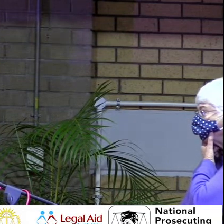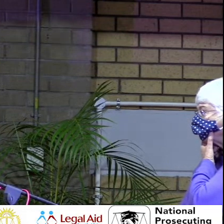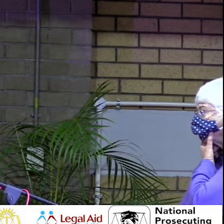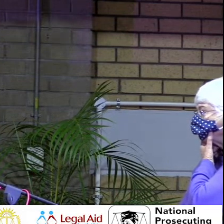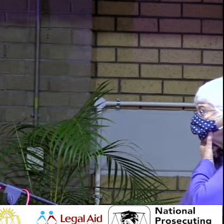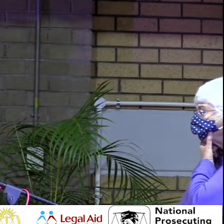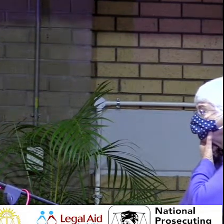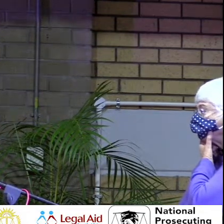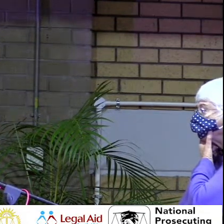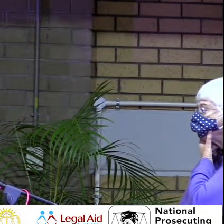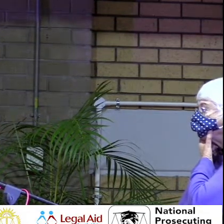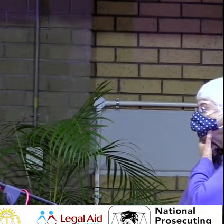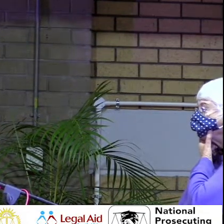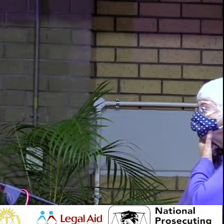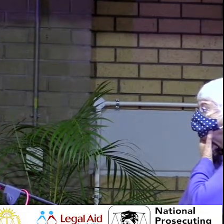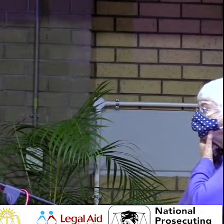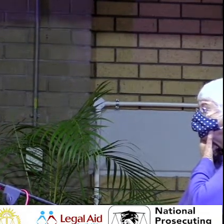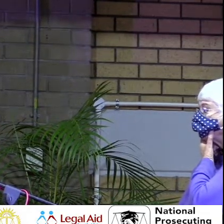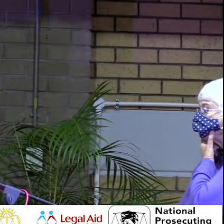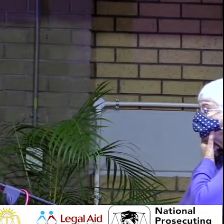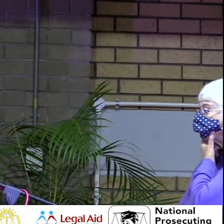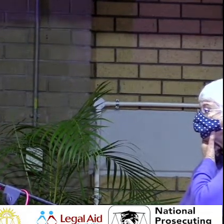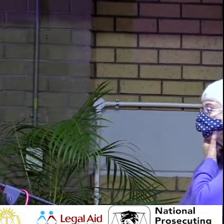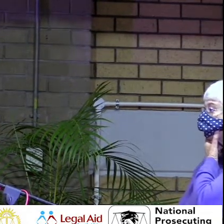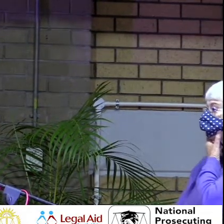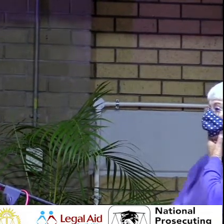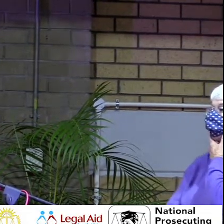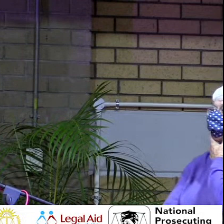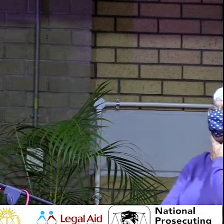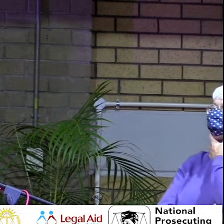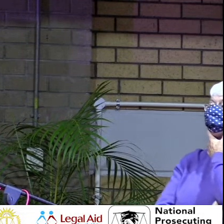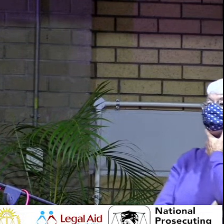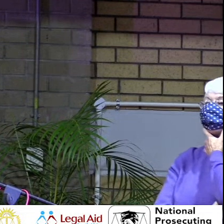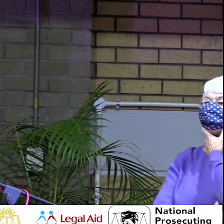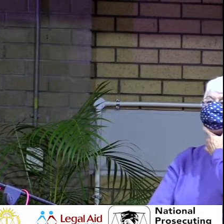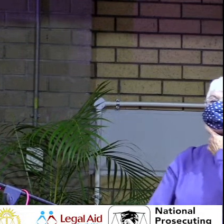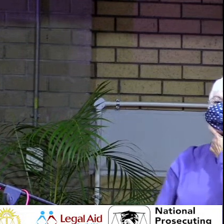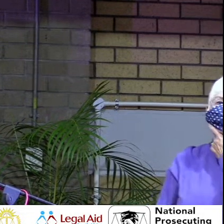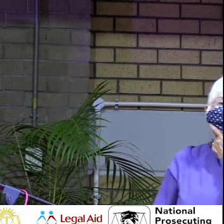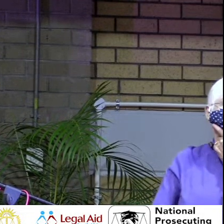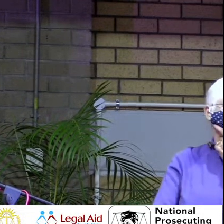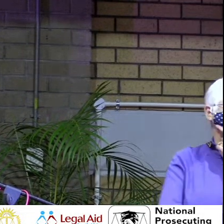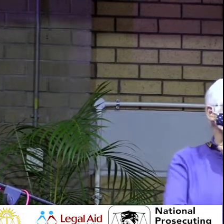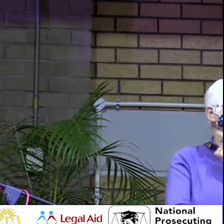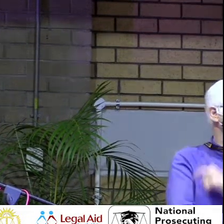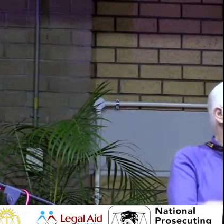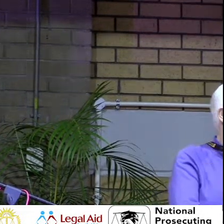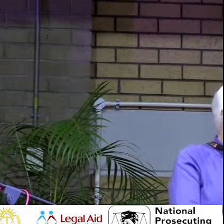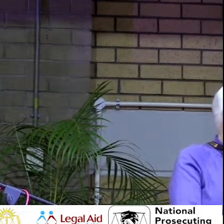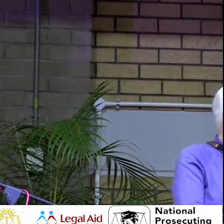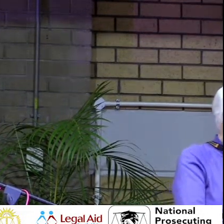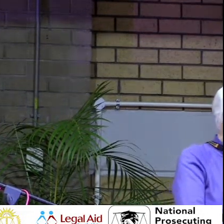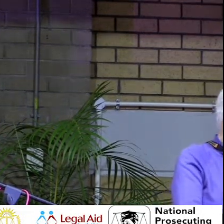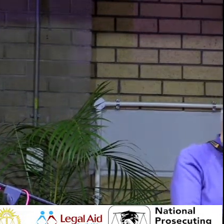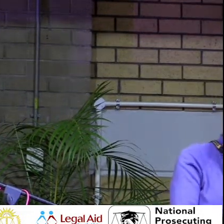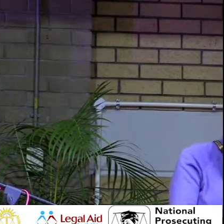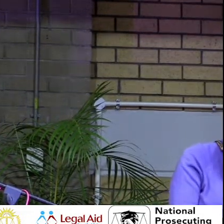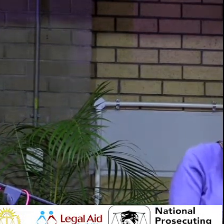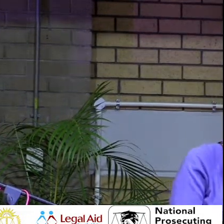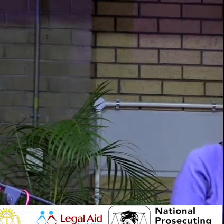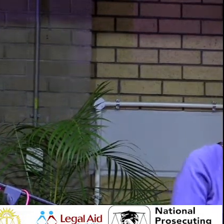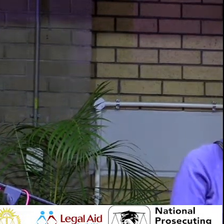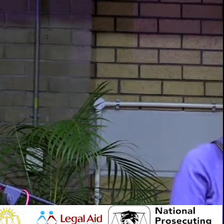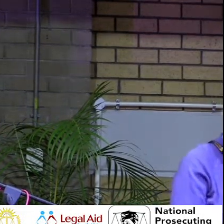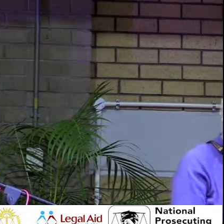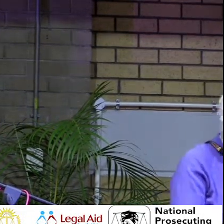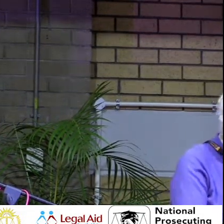kwisehlo esikwehleleyo, kukho igumbi elithile ekuthiwa yi-trauma room. Xa ingekho lo gumbi uye ufune igumbi elisekhusini ke ngoku apho